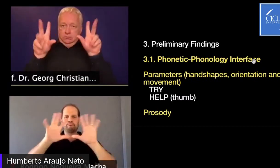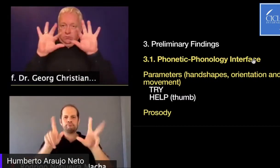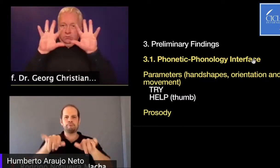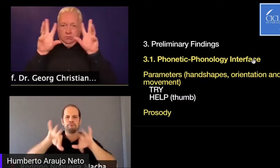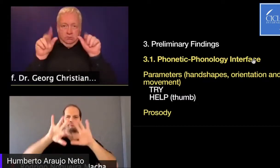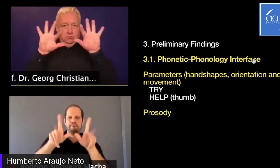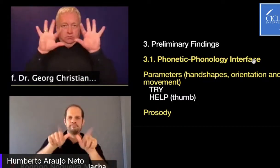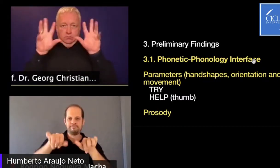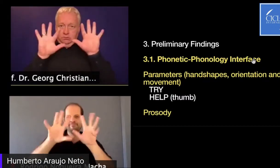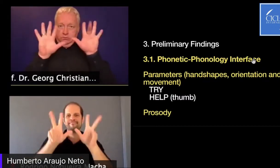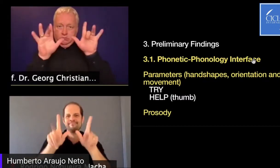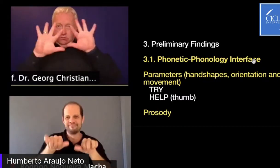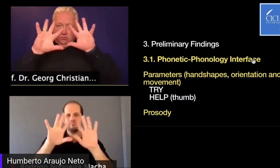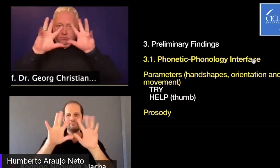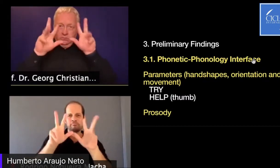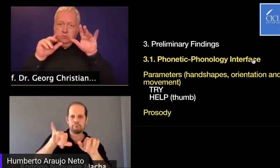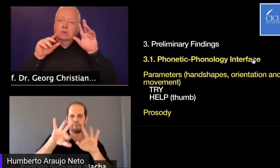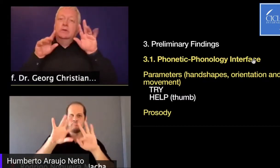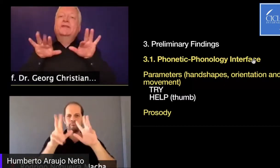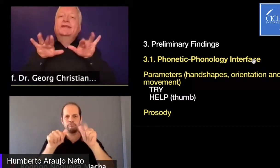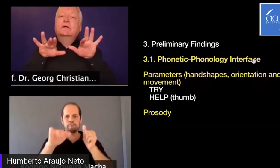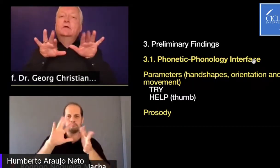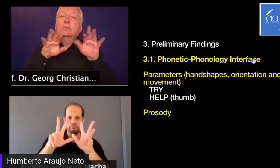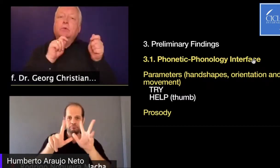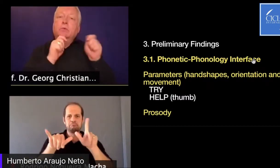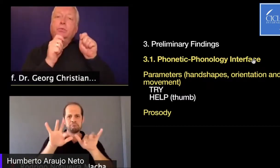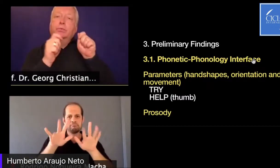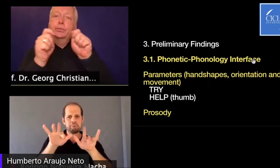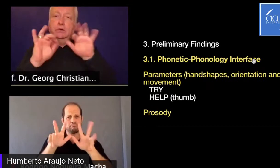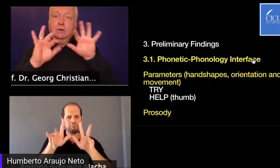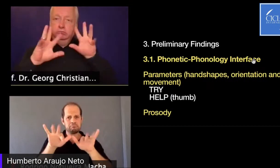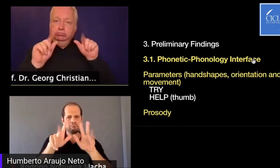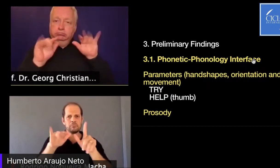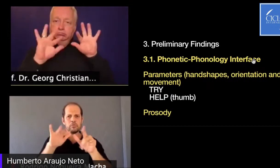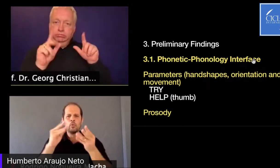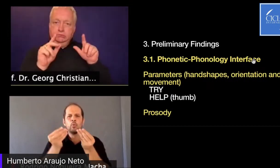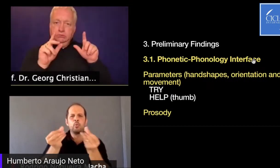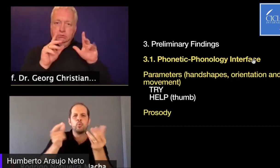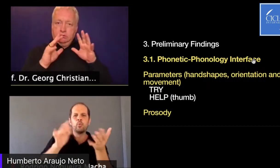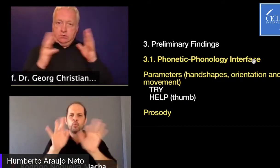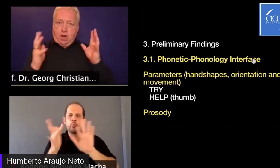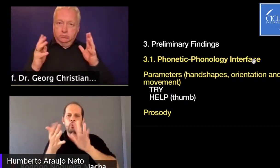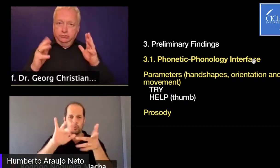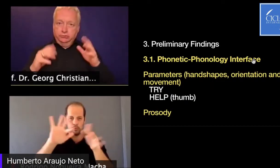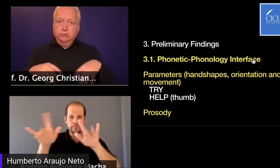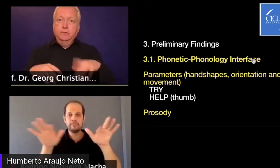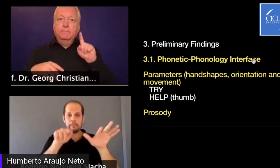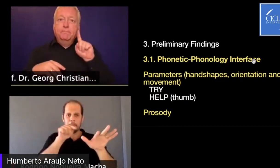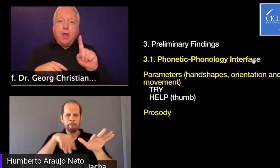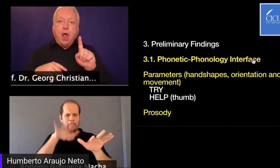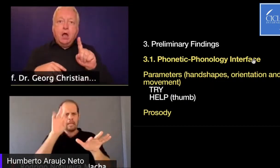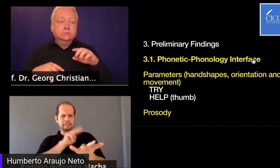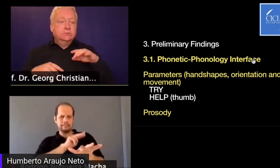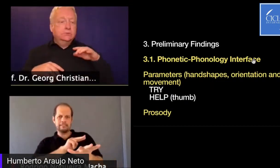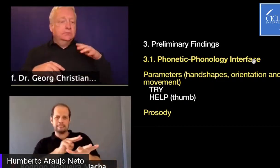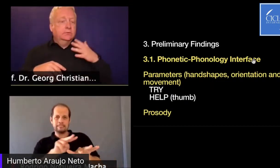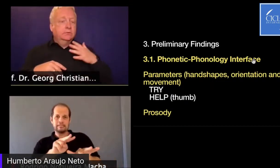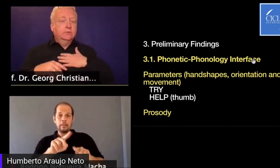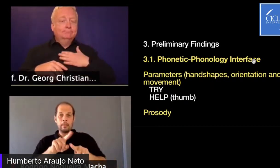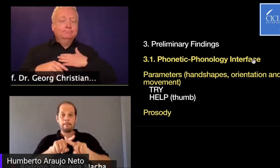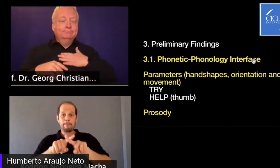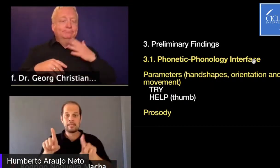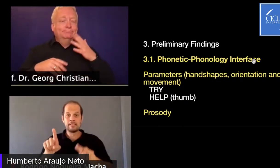simplesmente por uma necessidade motora, né, da articulação de cada um dos sistemas.